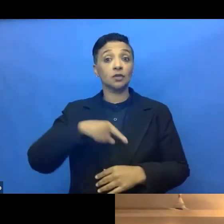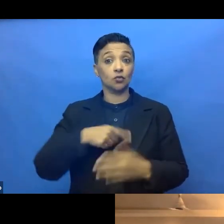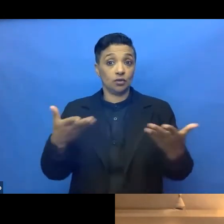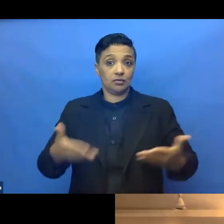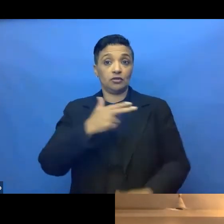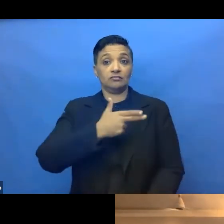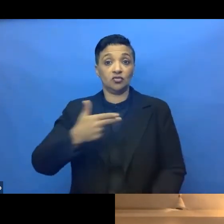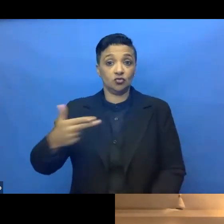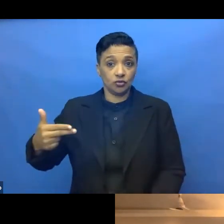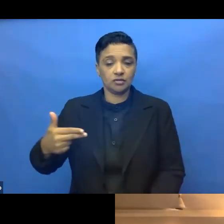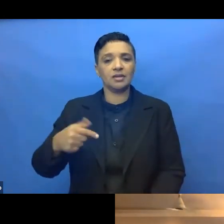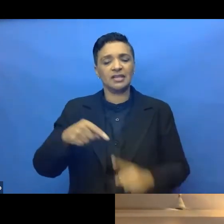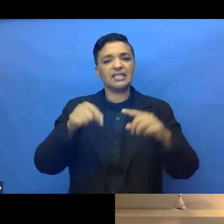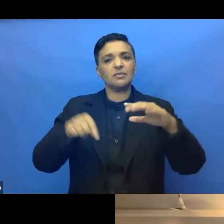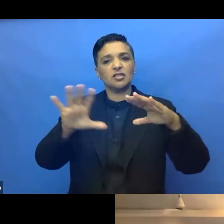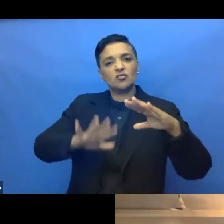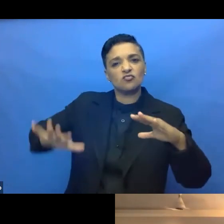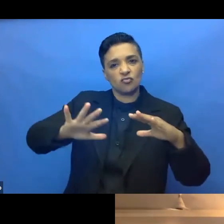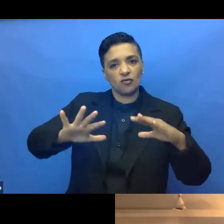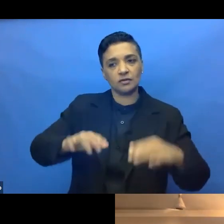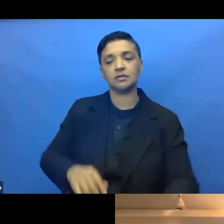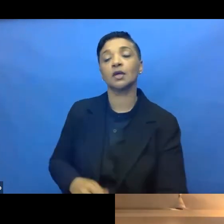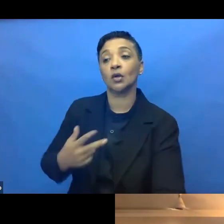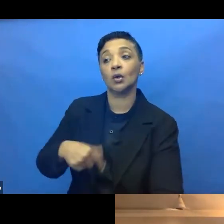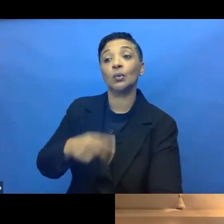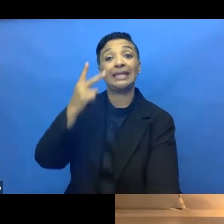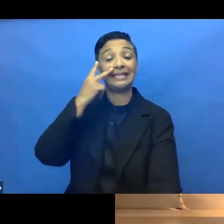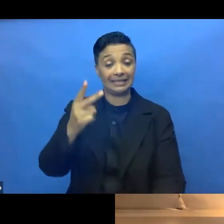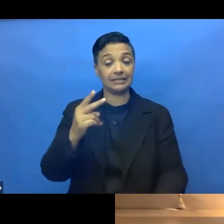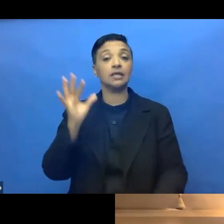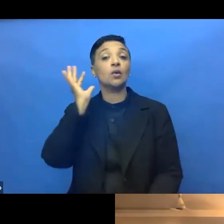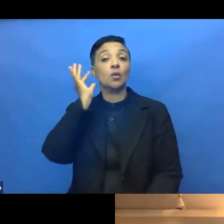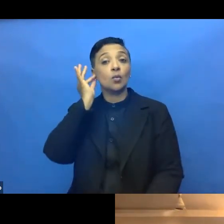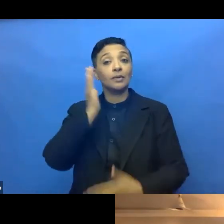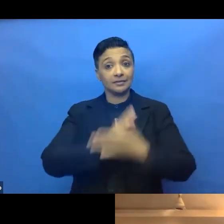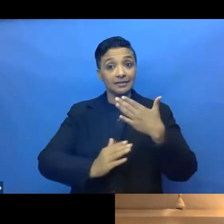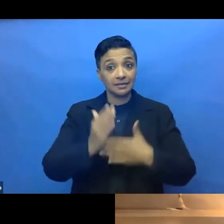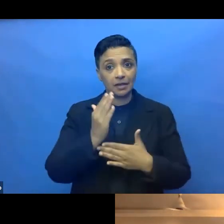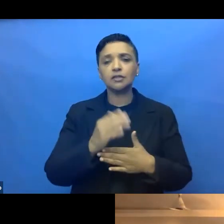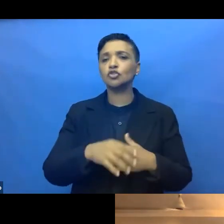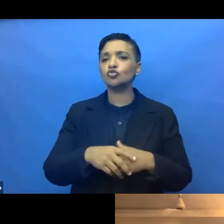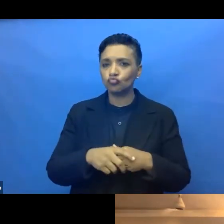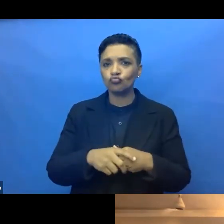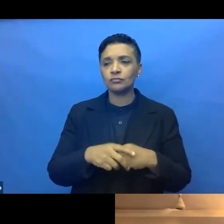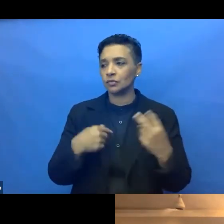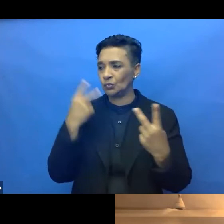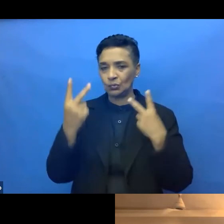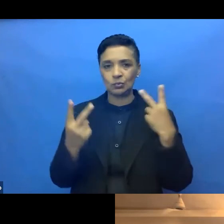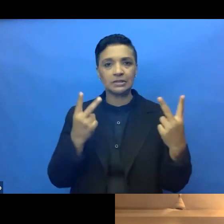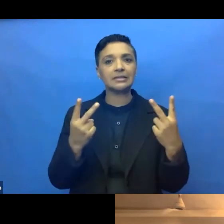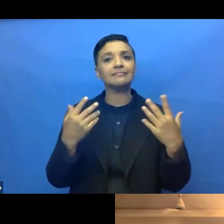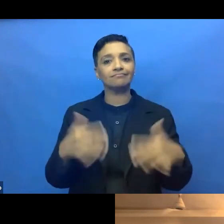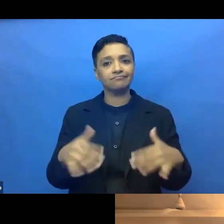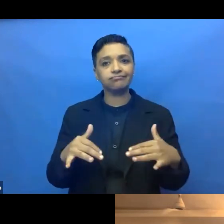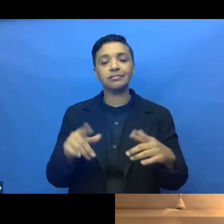En ce qui concerne notre situation en Indonésie, les femmes en situation de handicap,